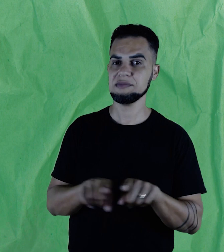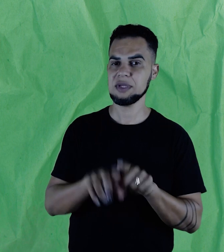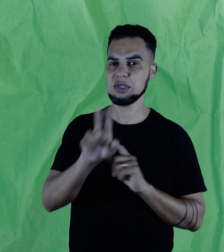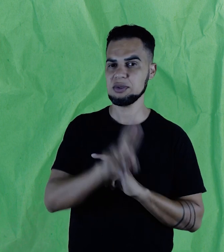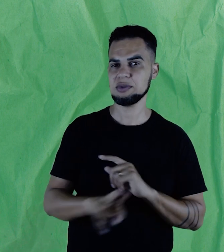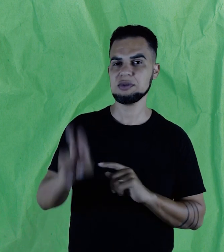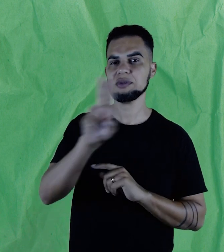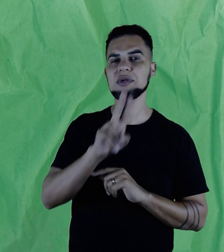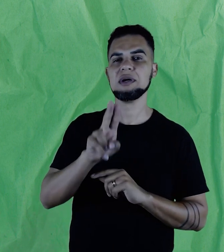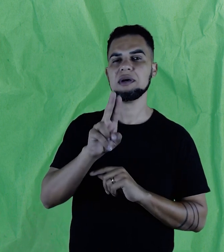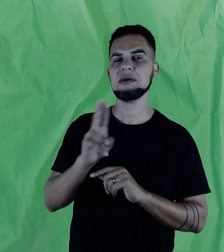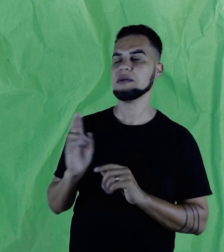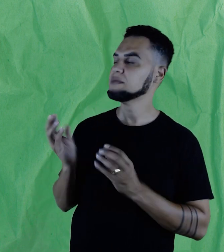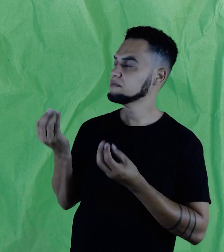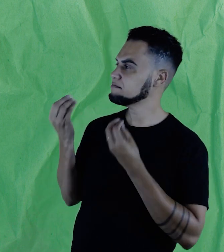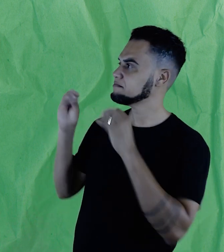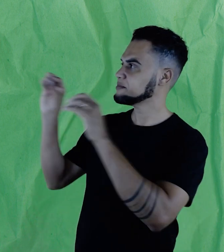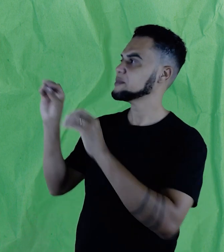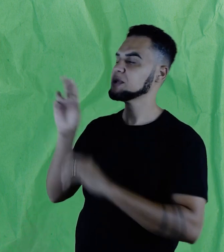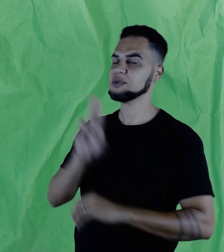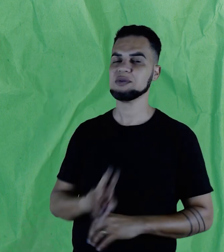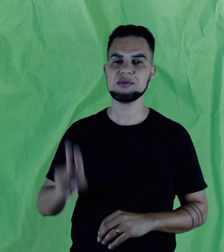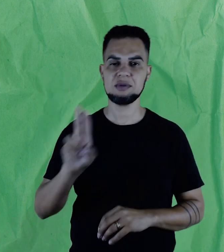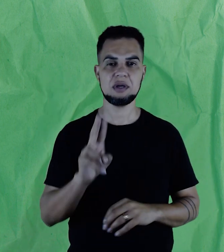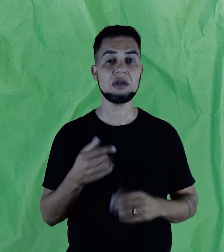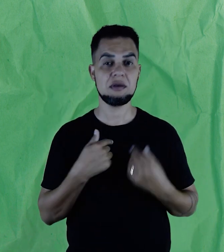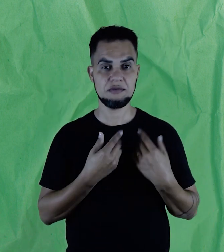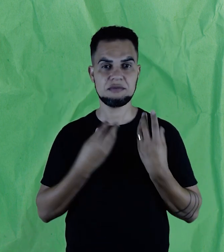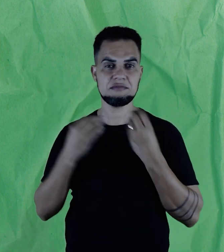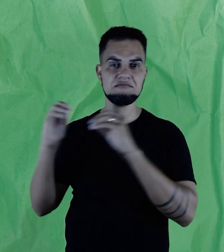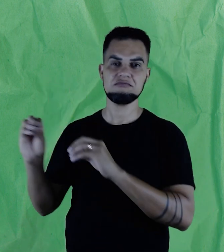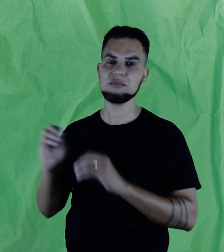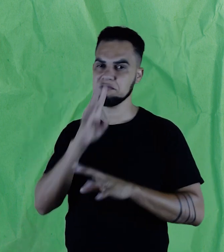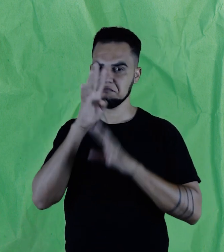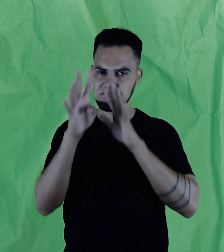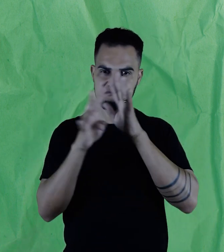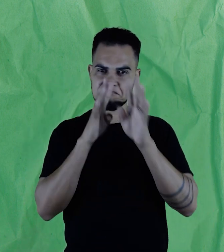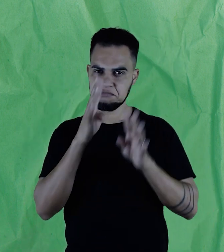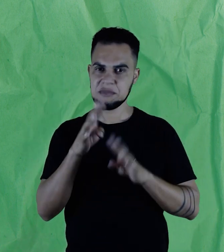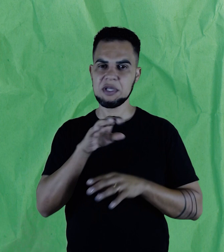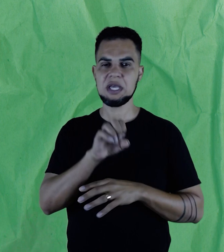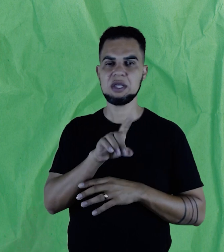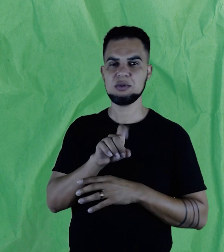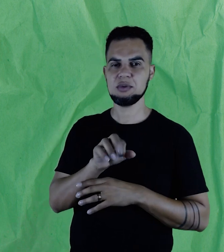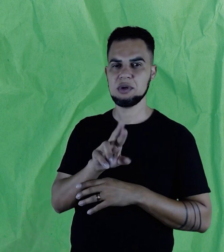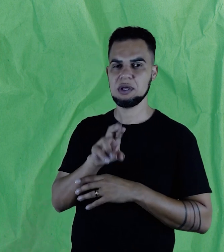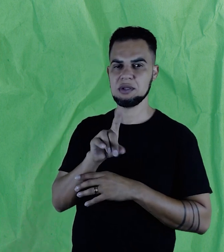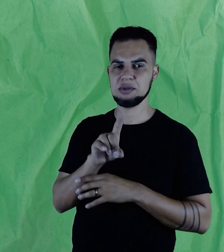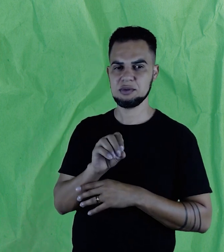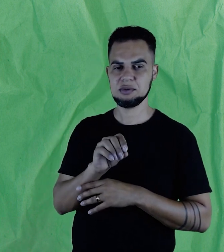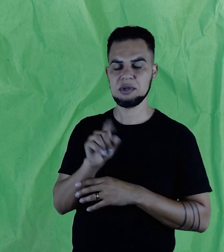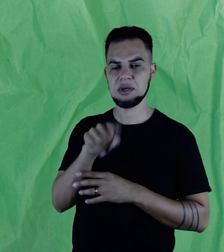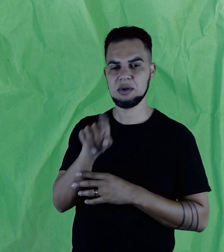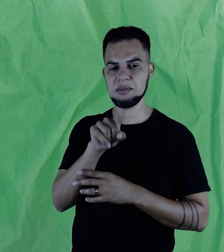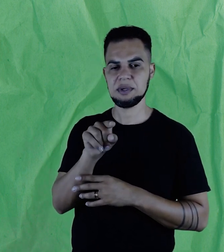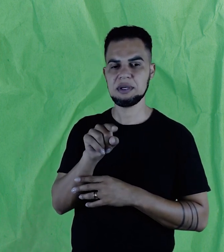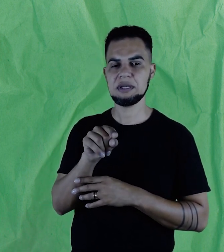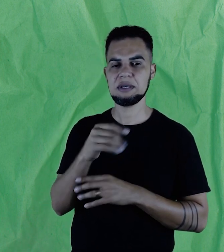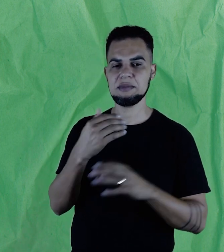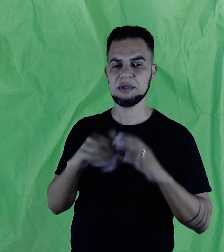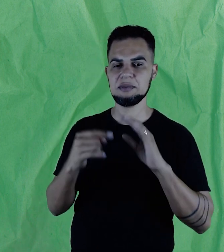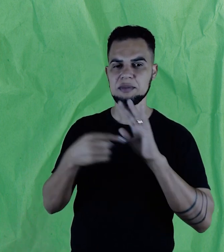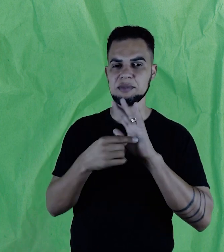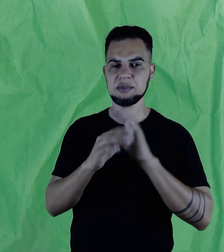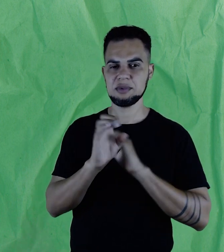em usuários e posso adicionar um usuário. Eu vou adicionar um usuário fictício aqui, eduardo@email.com, e